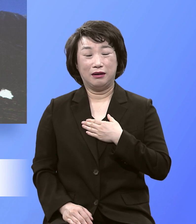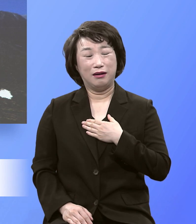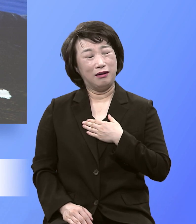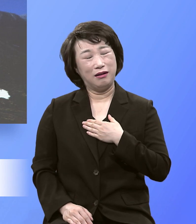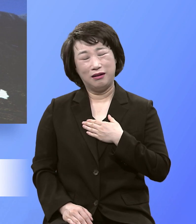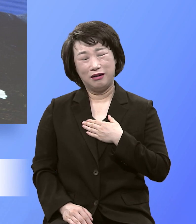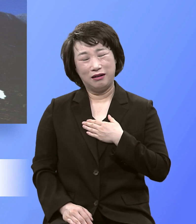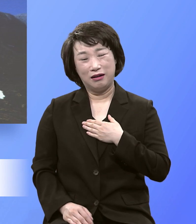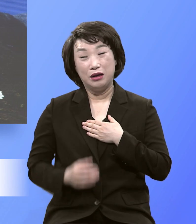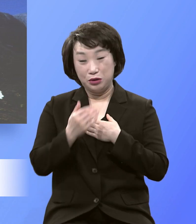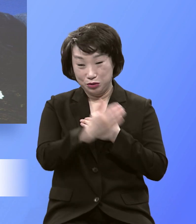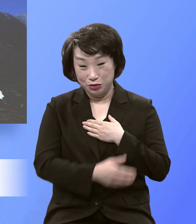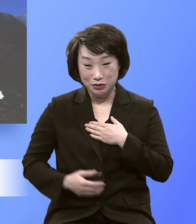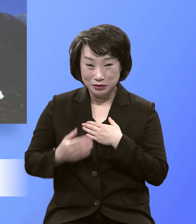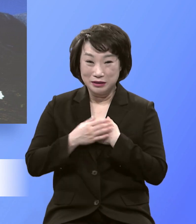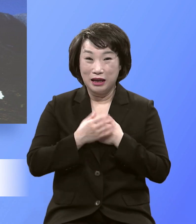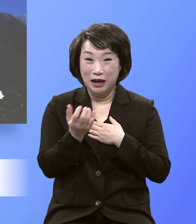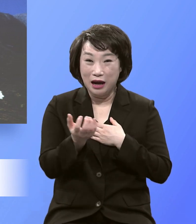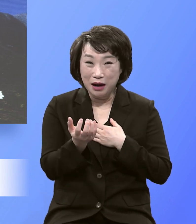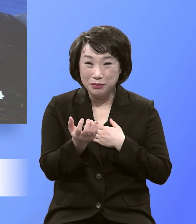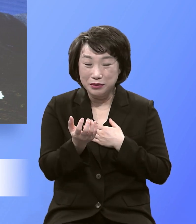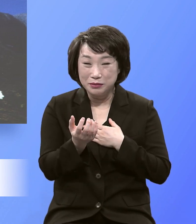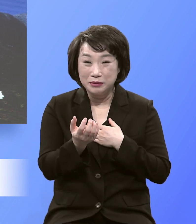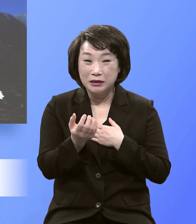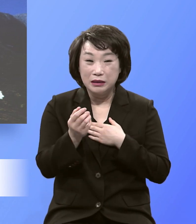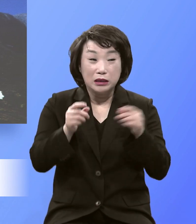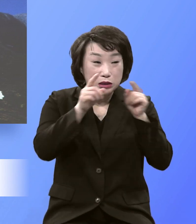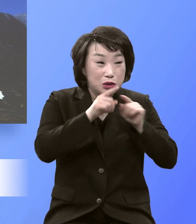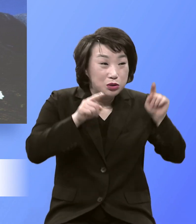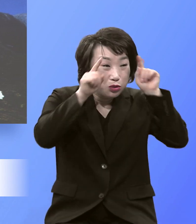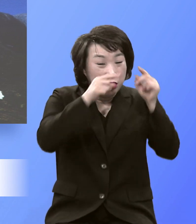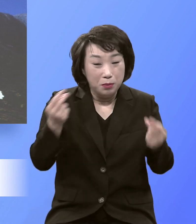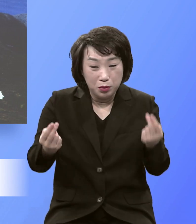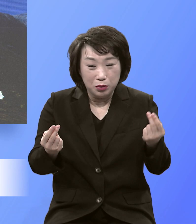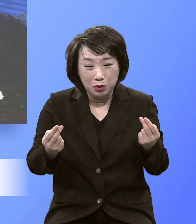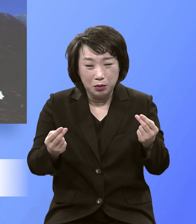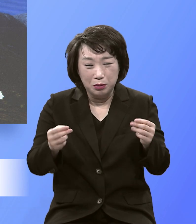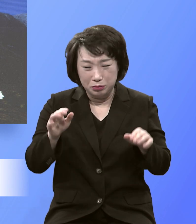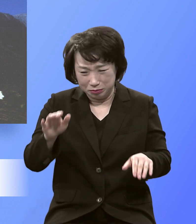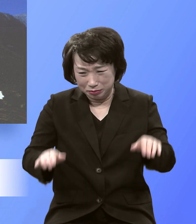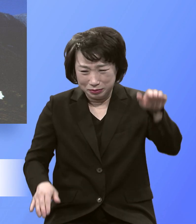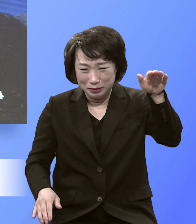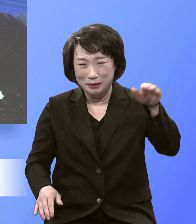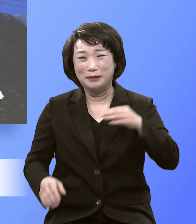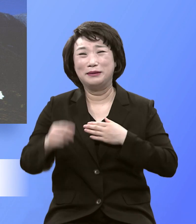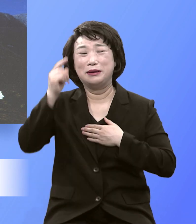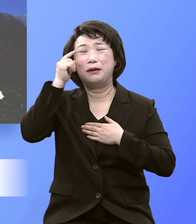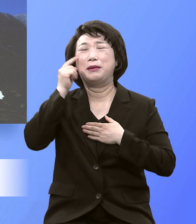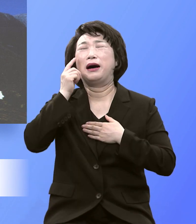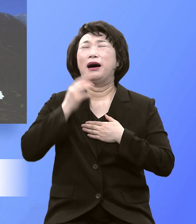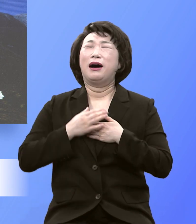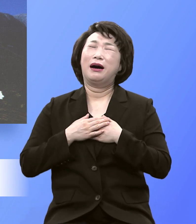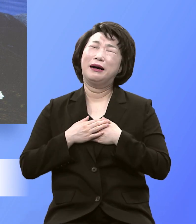이 고통이 지옥에 비교하겠는가